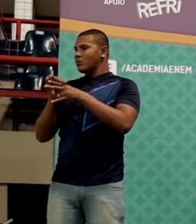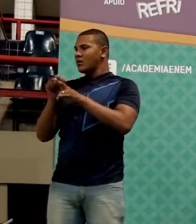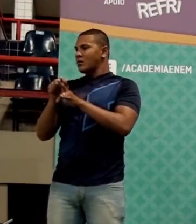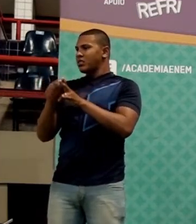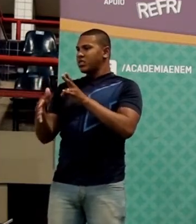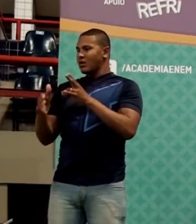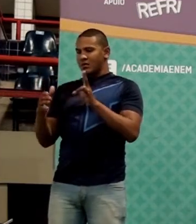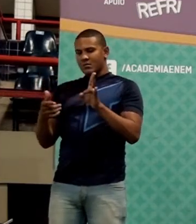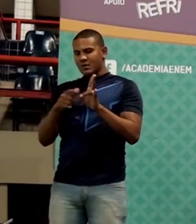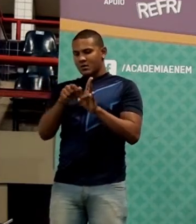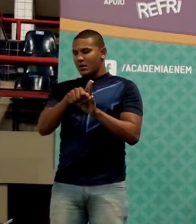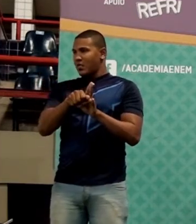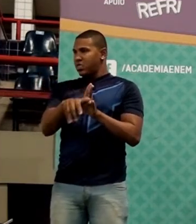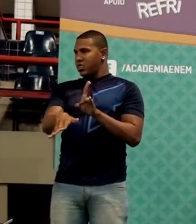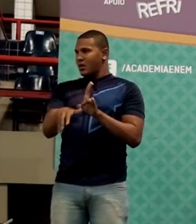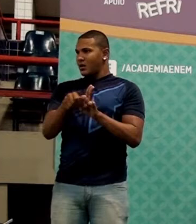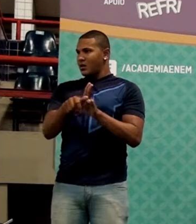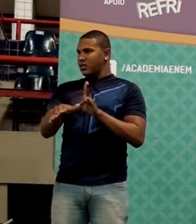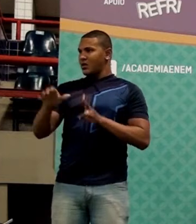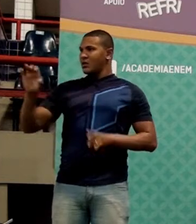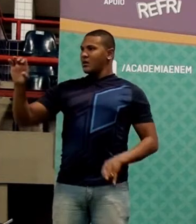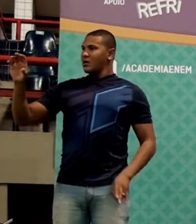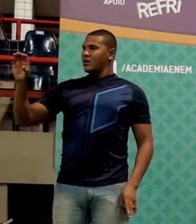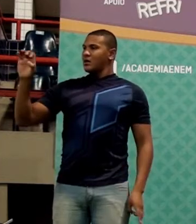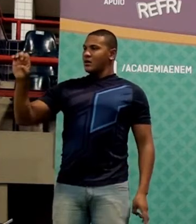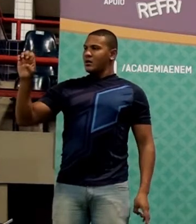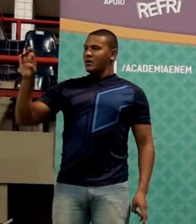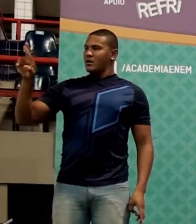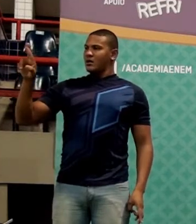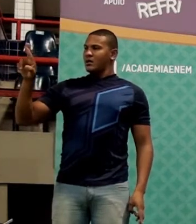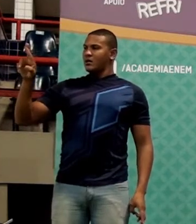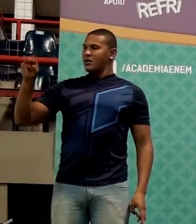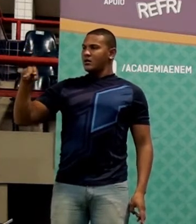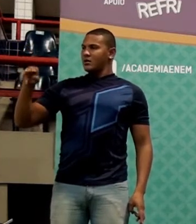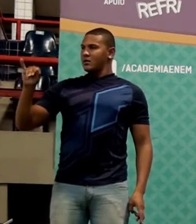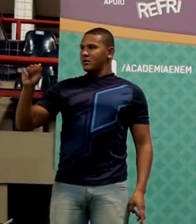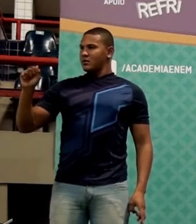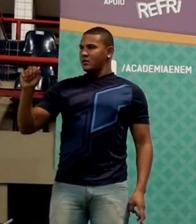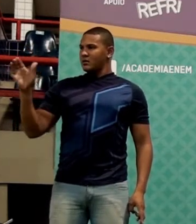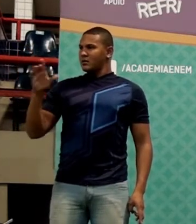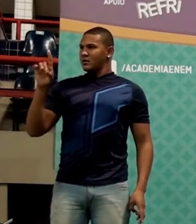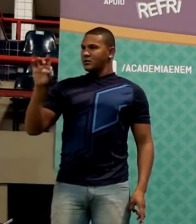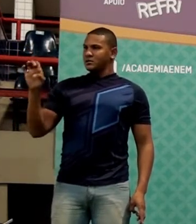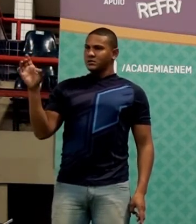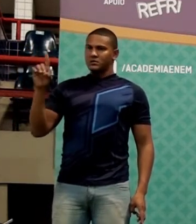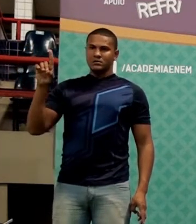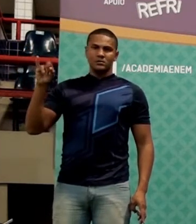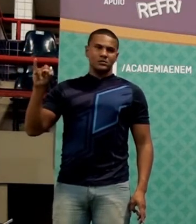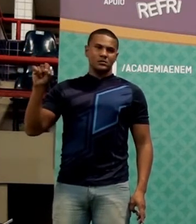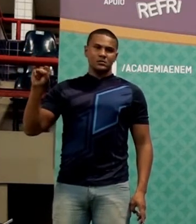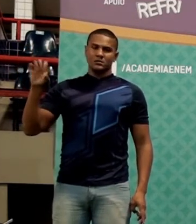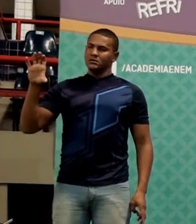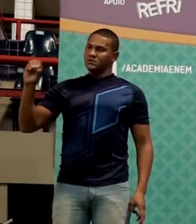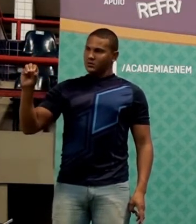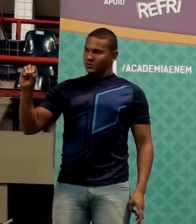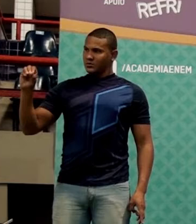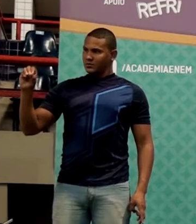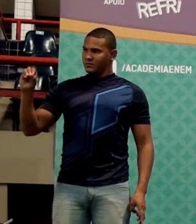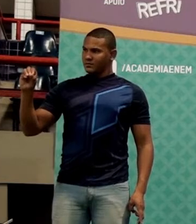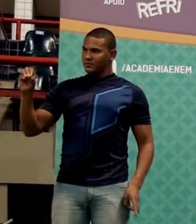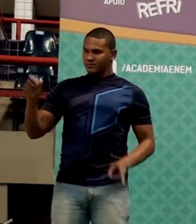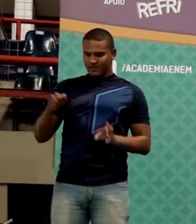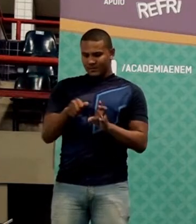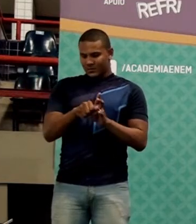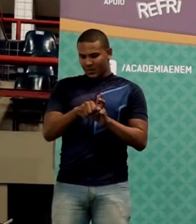De tanto você ficar nessa posição, aí quando você volta para a posição normal, criou um calo ósseo para compensação, aí vem aquela